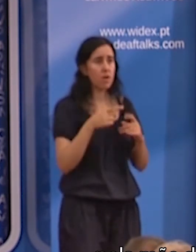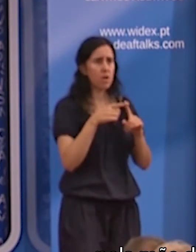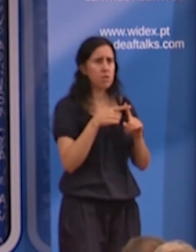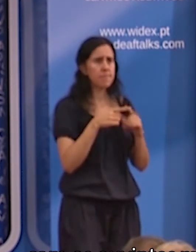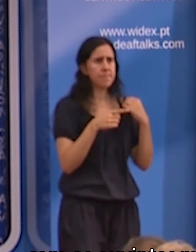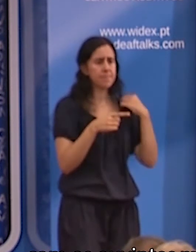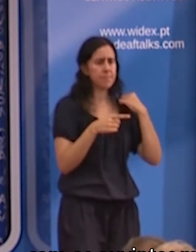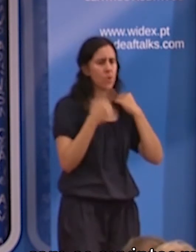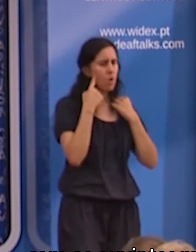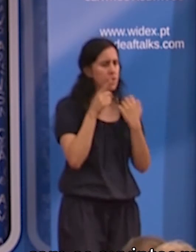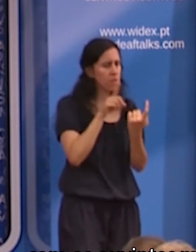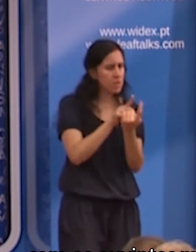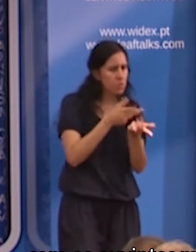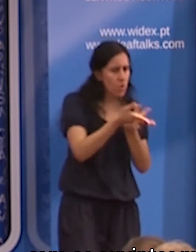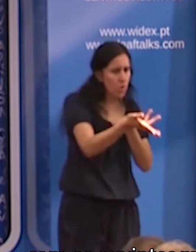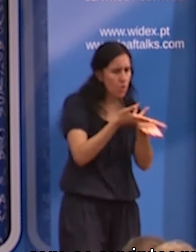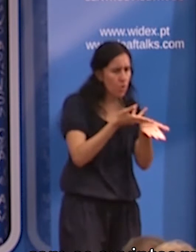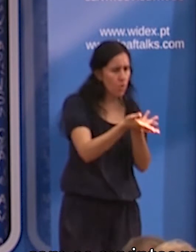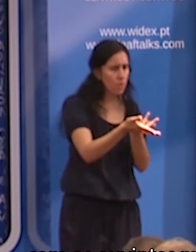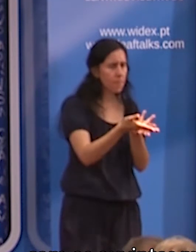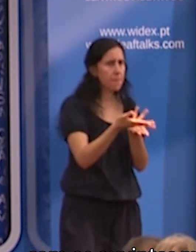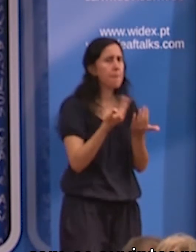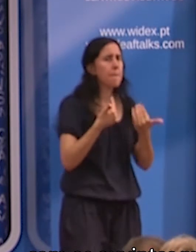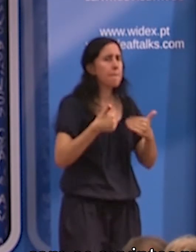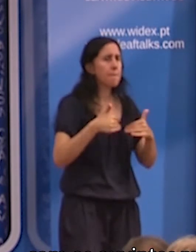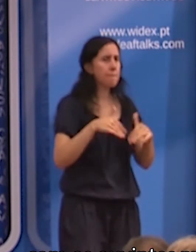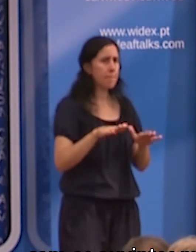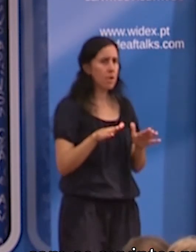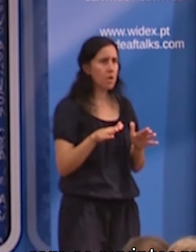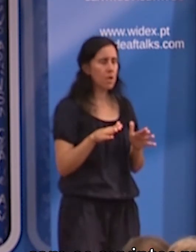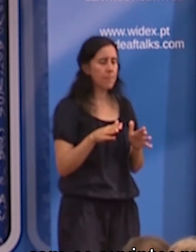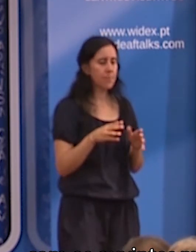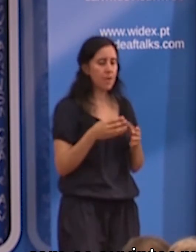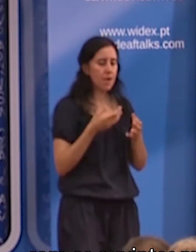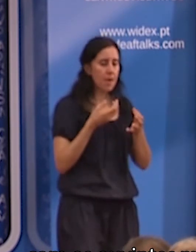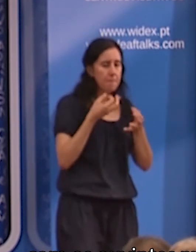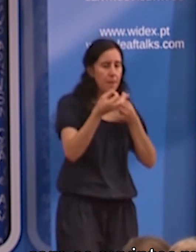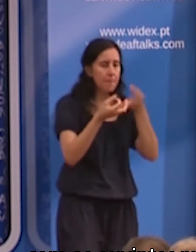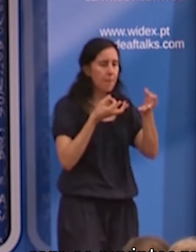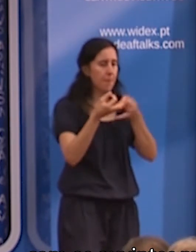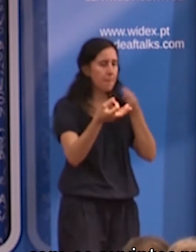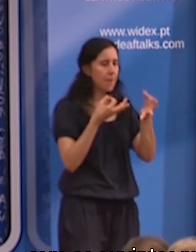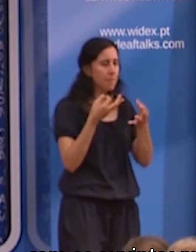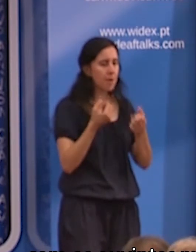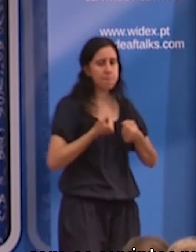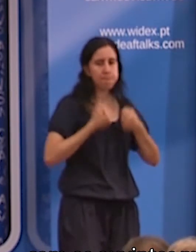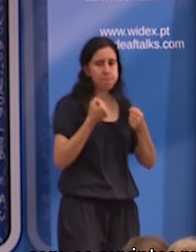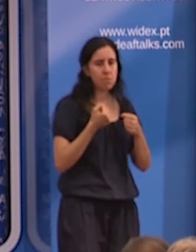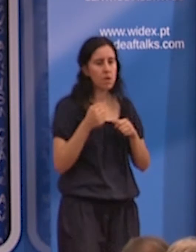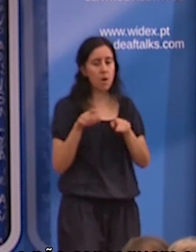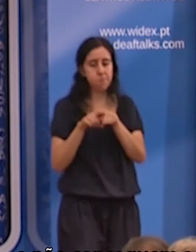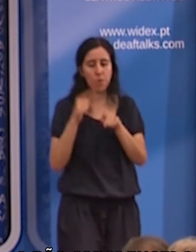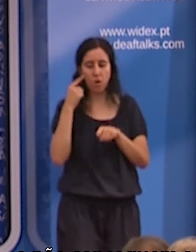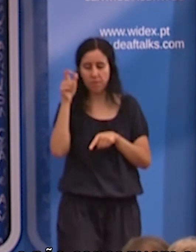comunicar diretamente com os ouvintes, mas não conseguem ter a fluência, a capacidade de comunicação que tem um